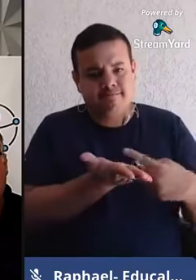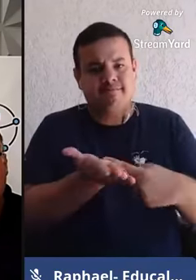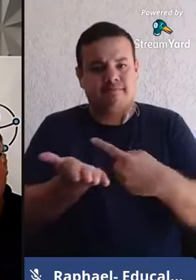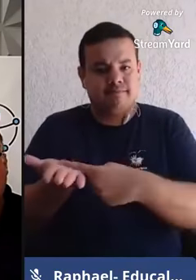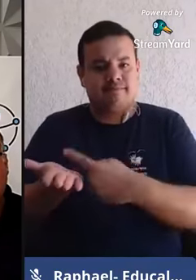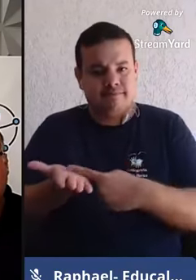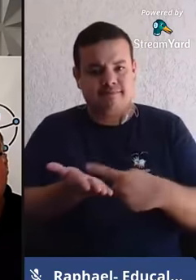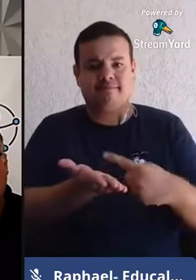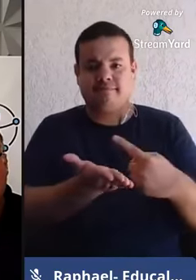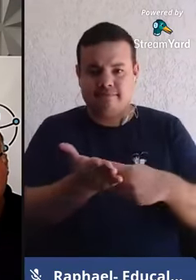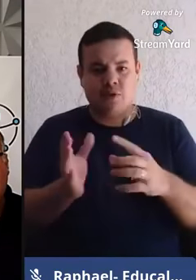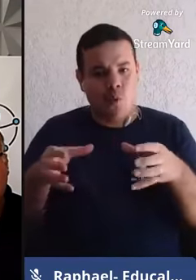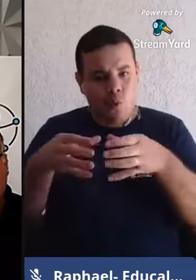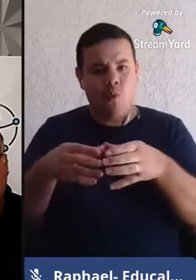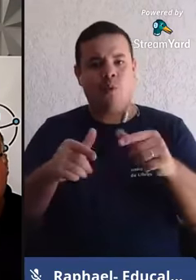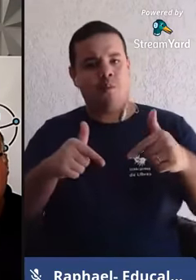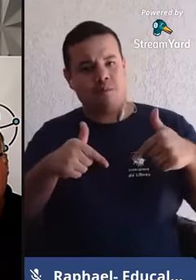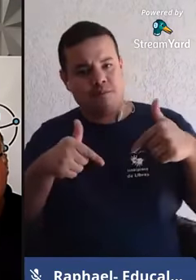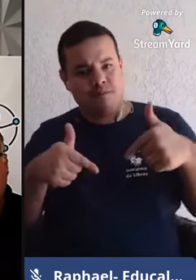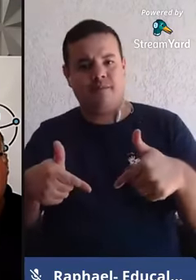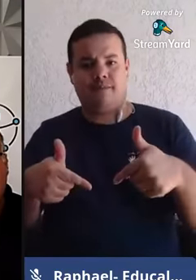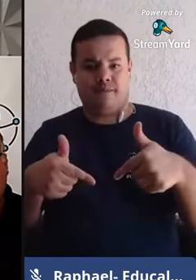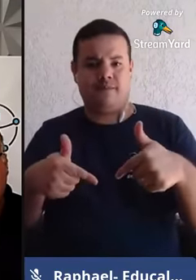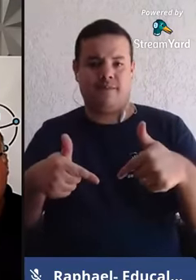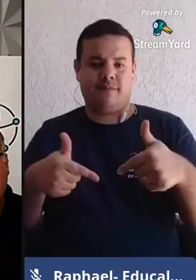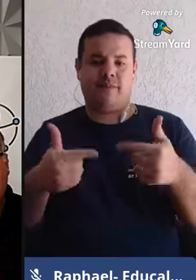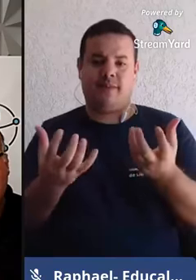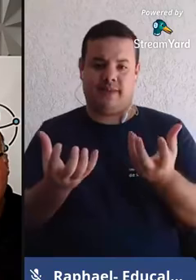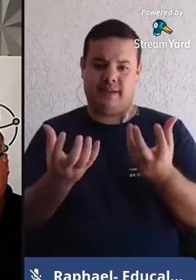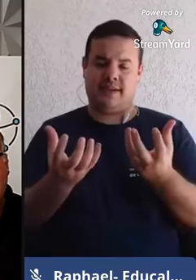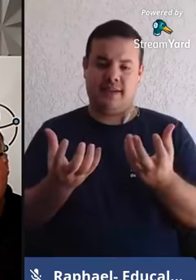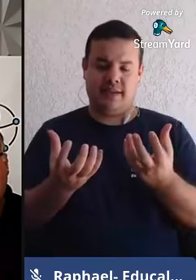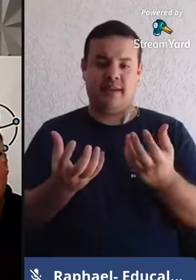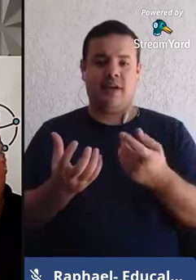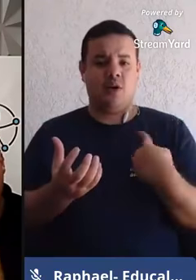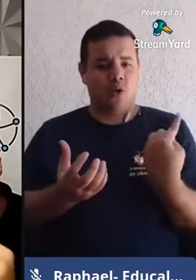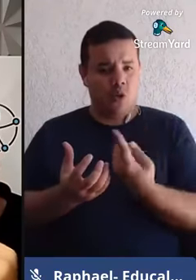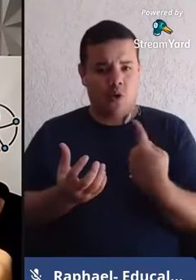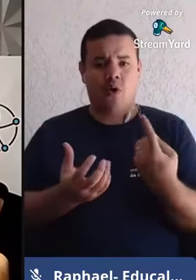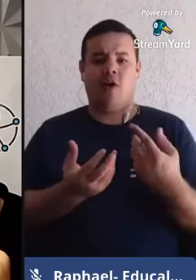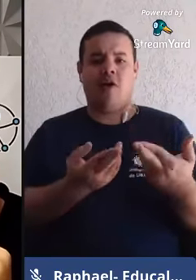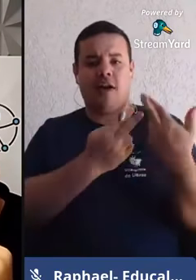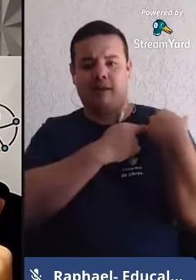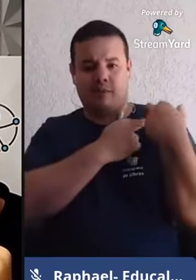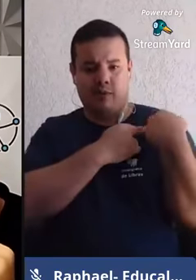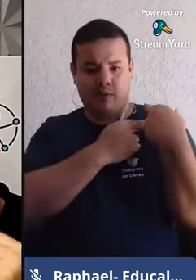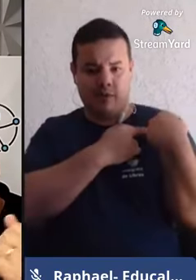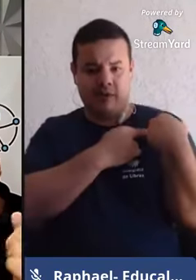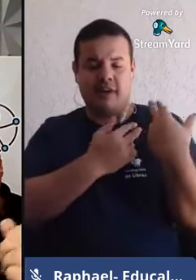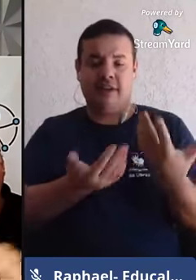nossa militância, né? As nossas responsabilidades, porque é o seguinte,